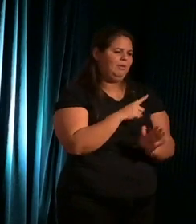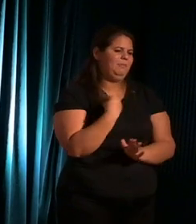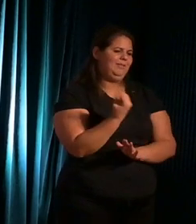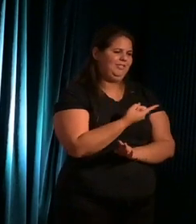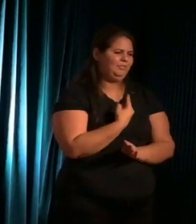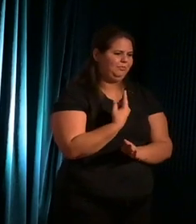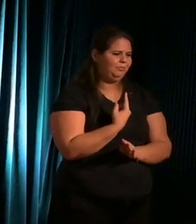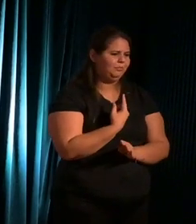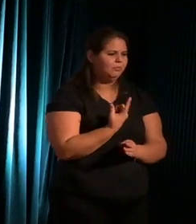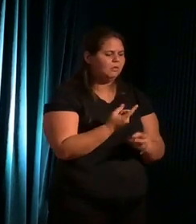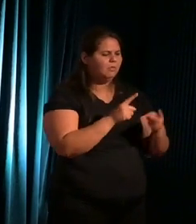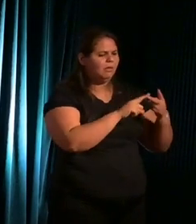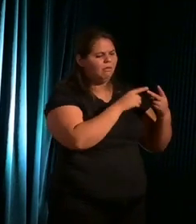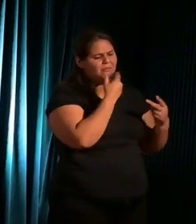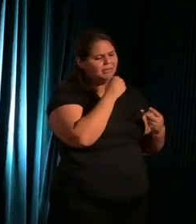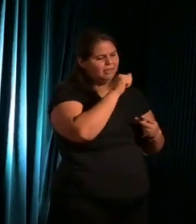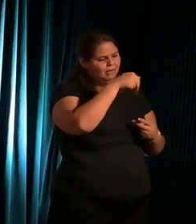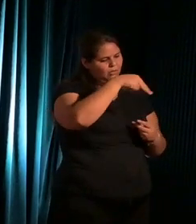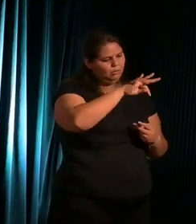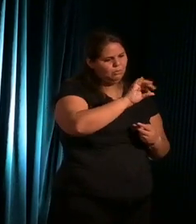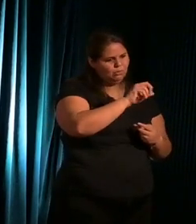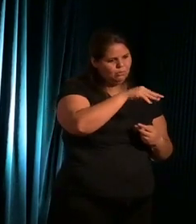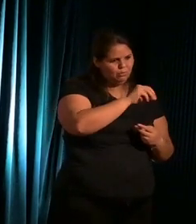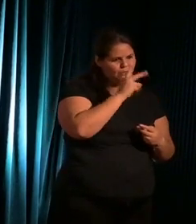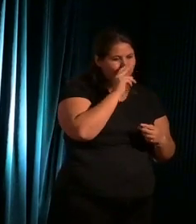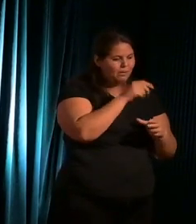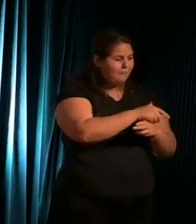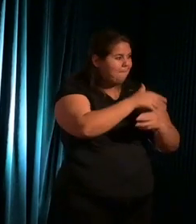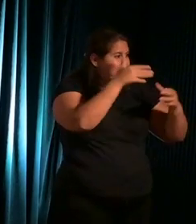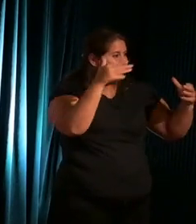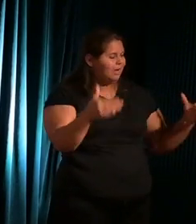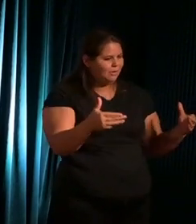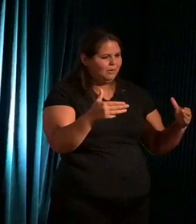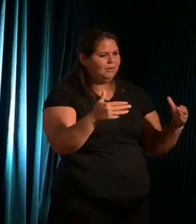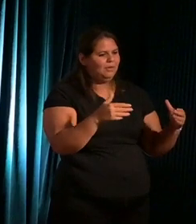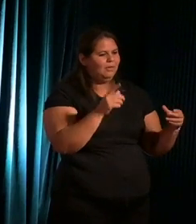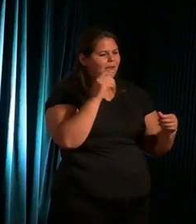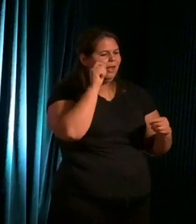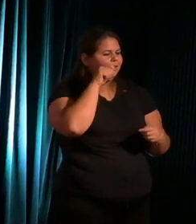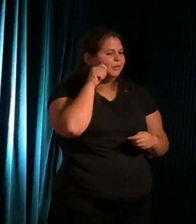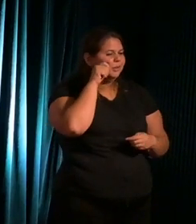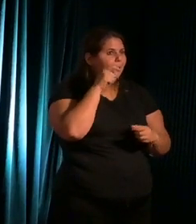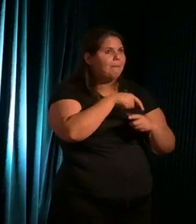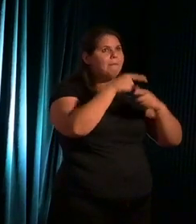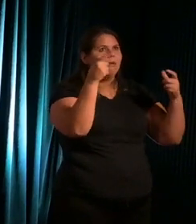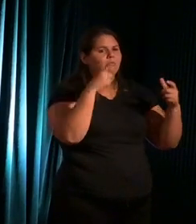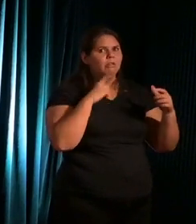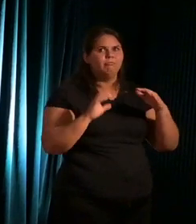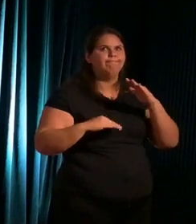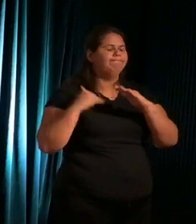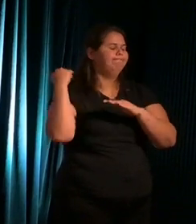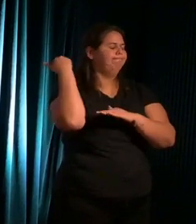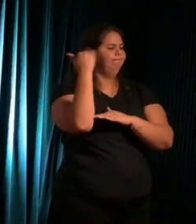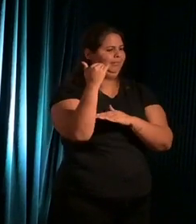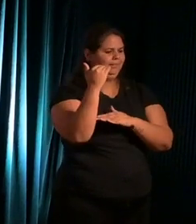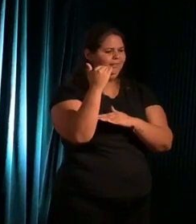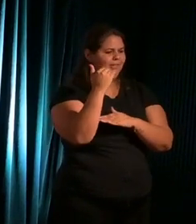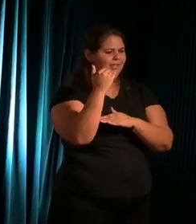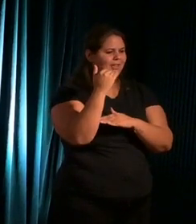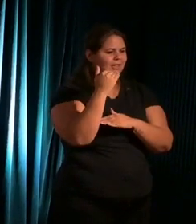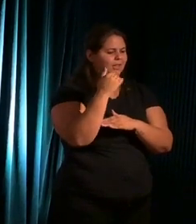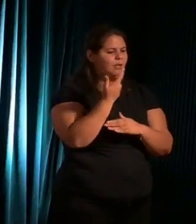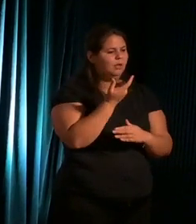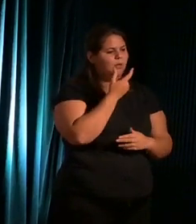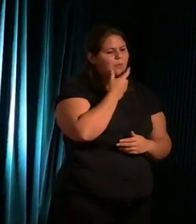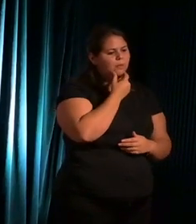Antônio Bispo do Rosário, o maior de todos nós, o maior artista que a gente já teve, esse homem que